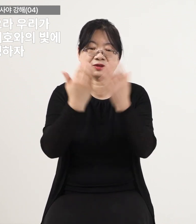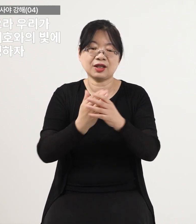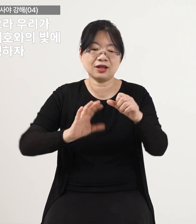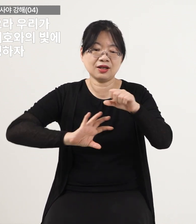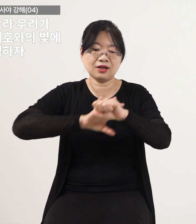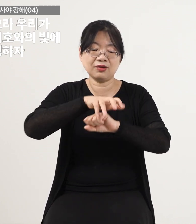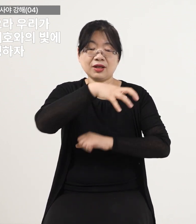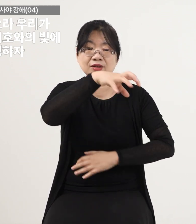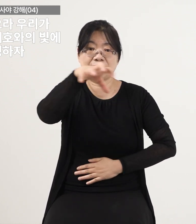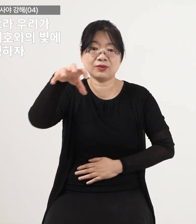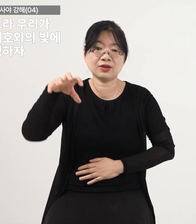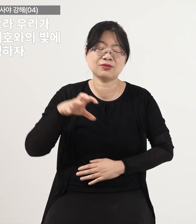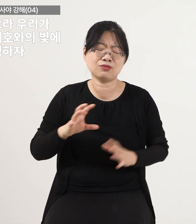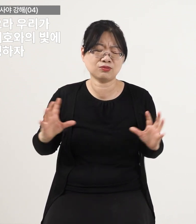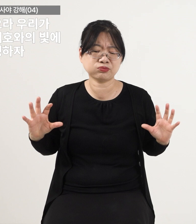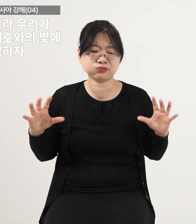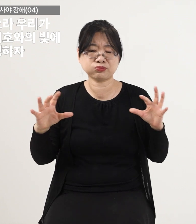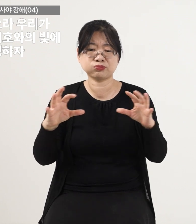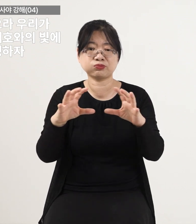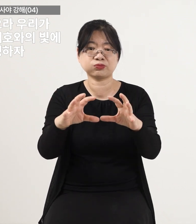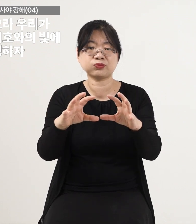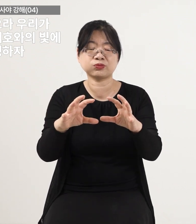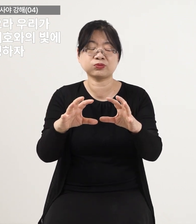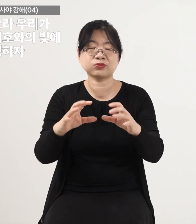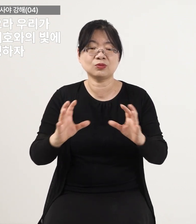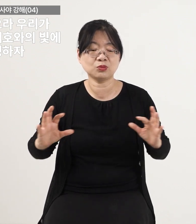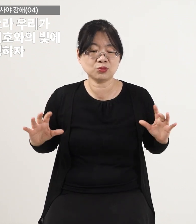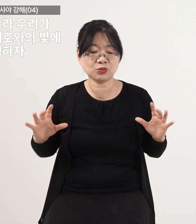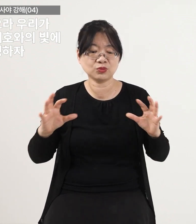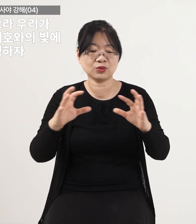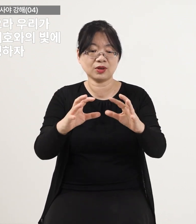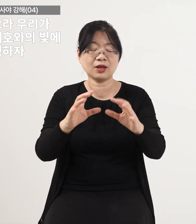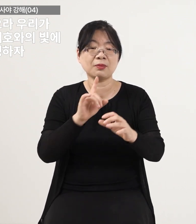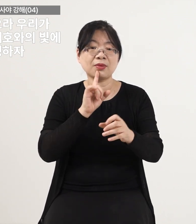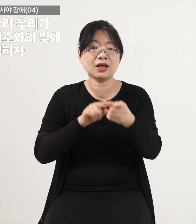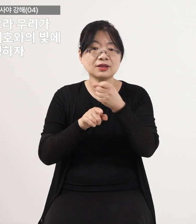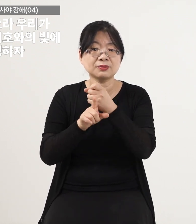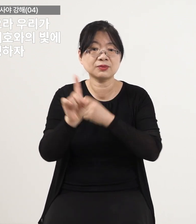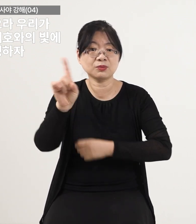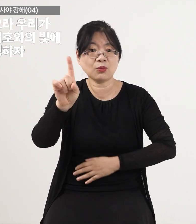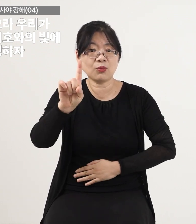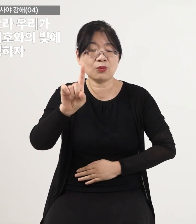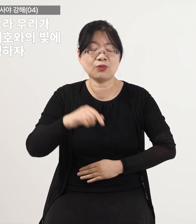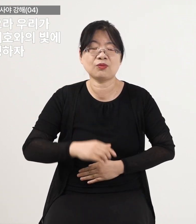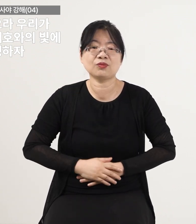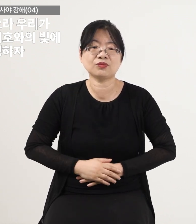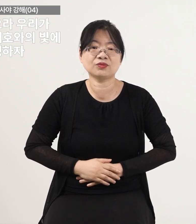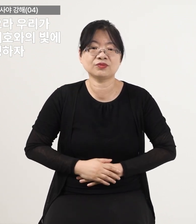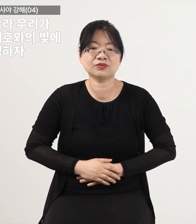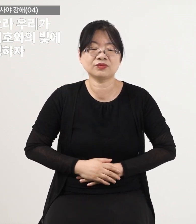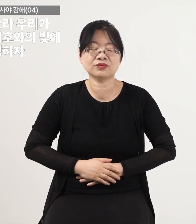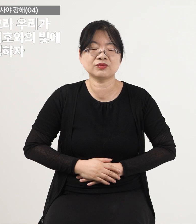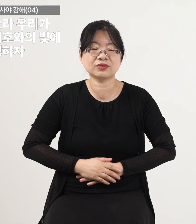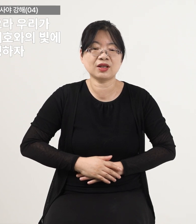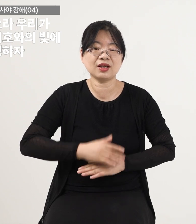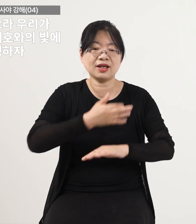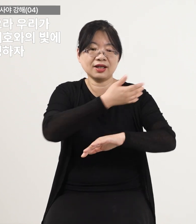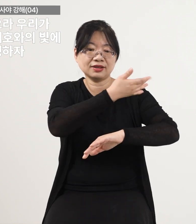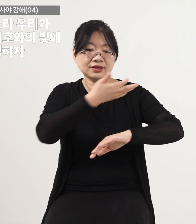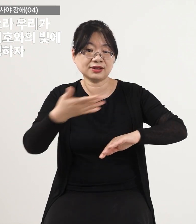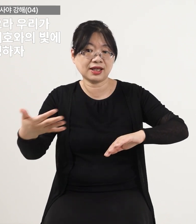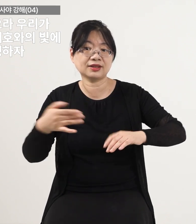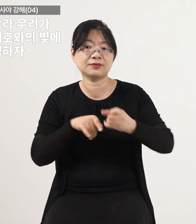만방이 몰려들 것이다. 근데 이 몰려든다는 말이 무슨 뜻이냐 봤더니 흐른다라는 의미예요.